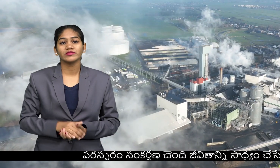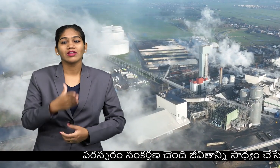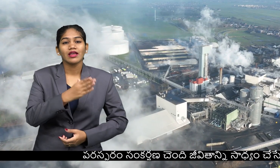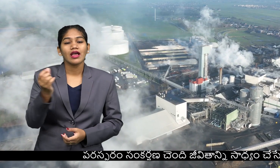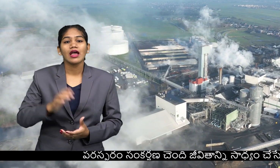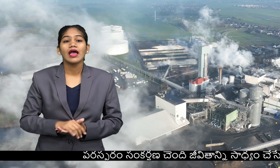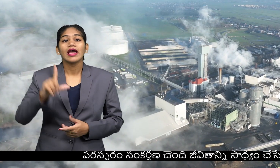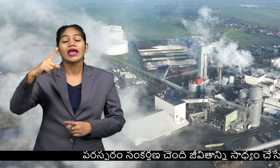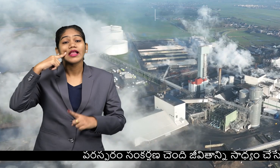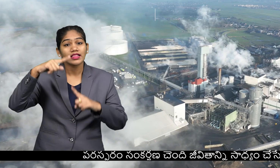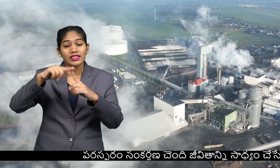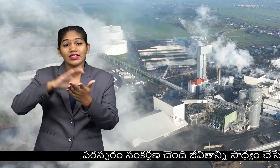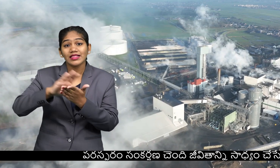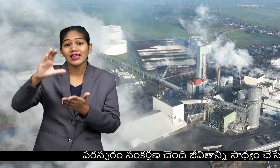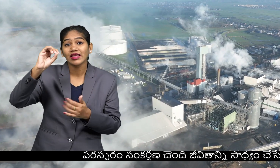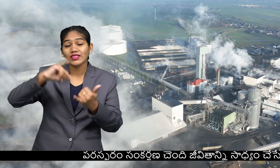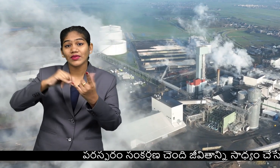చేసే